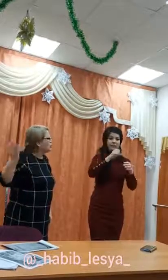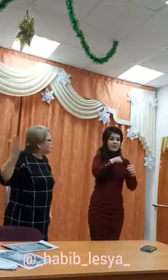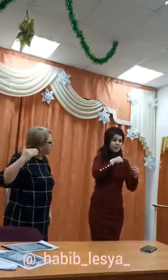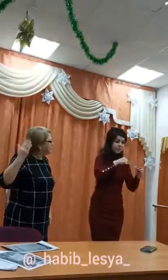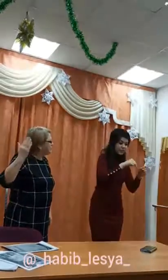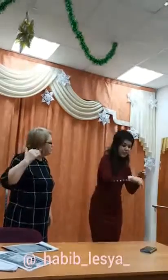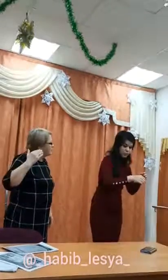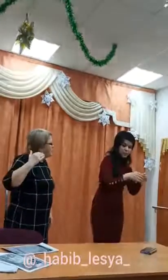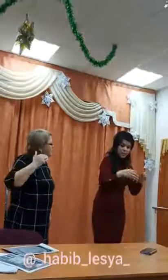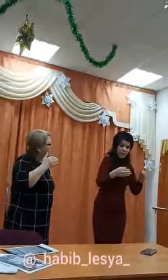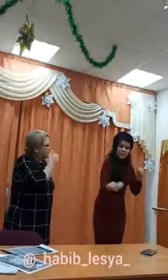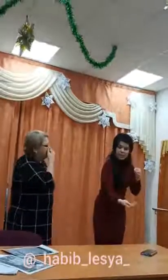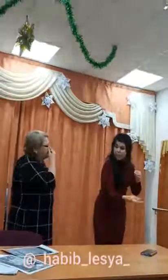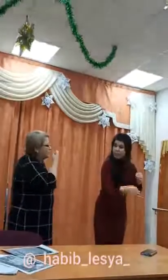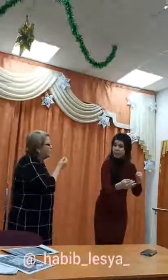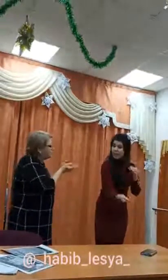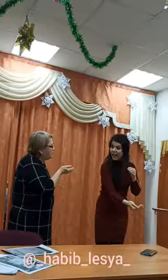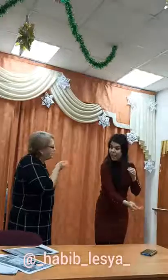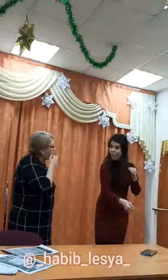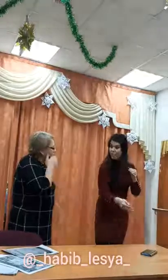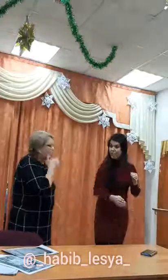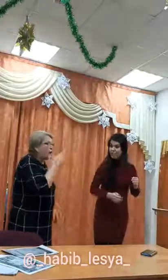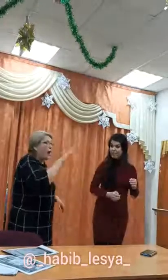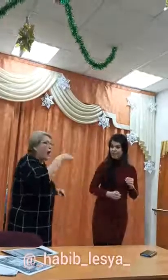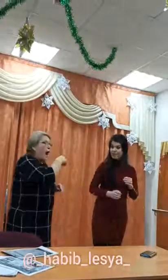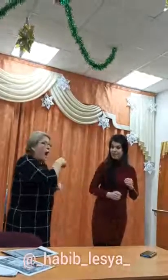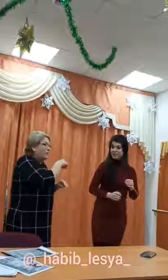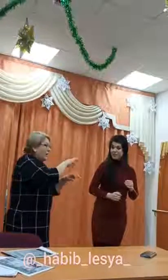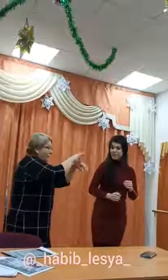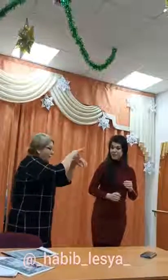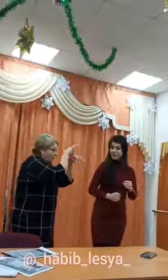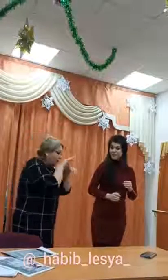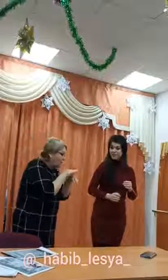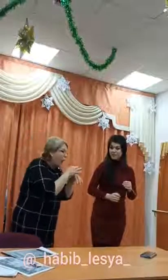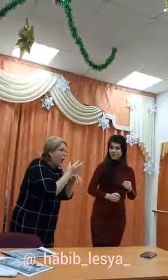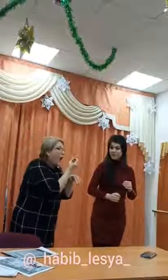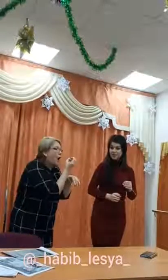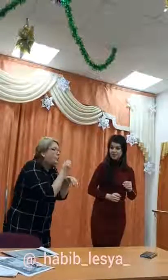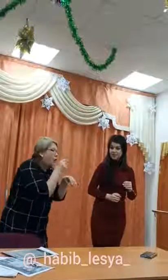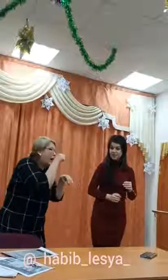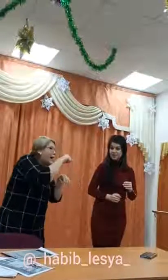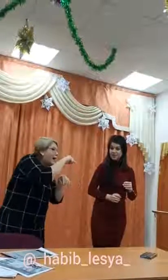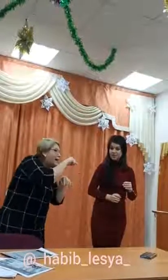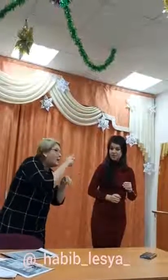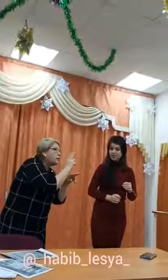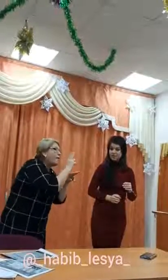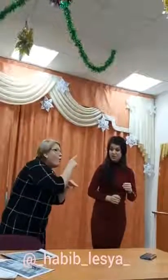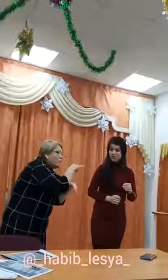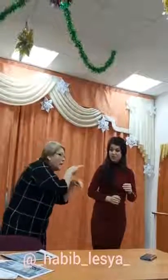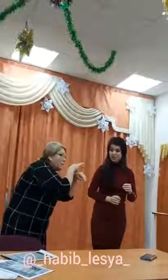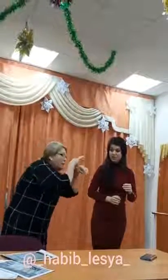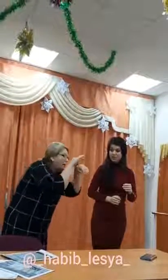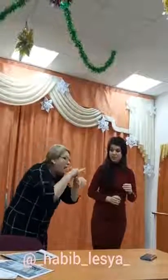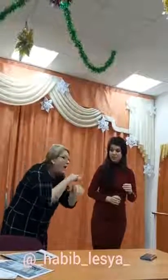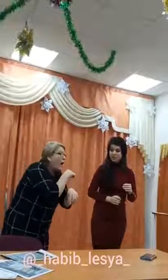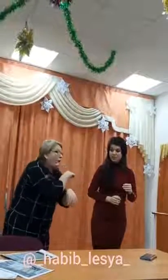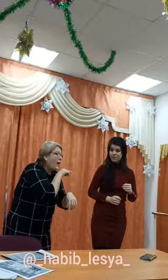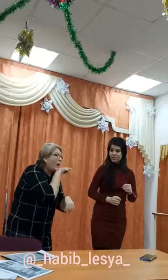своему нижнему. Помогаю людьми. Она. А еще, кого она привела, она